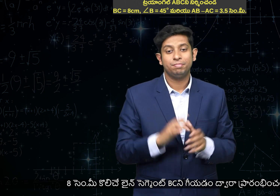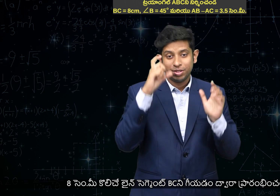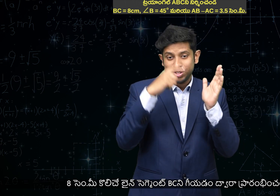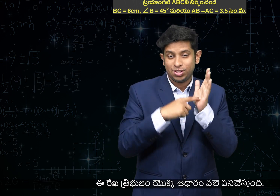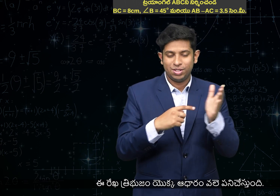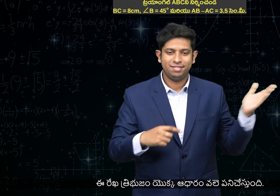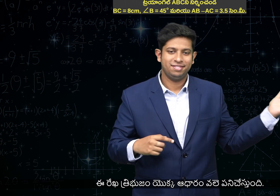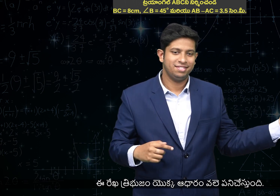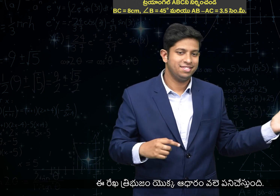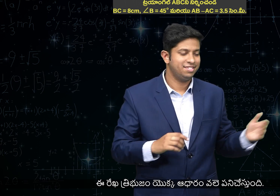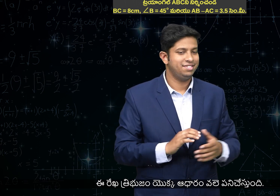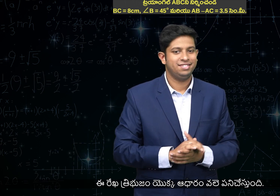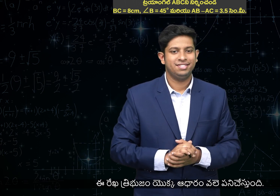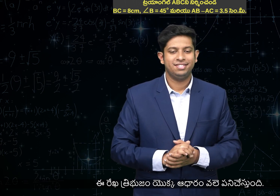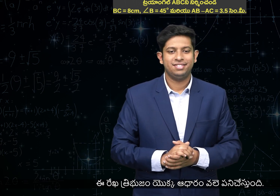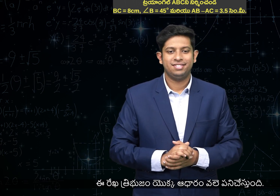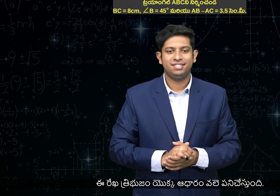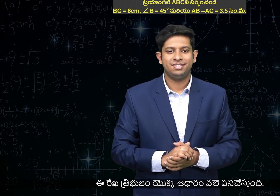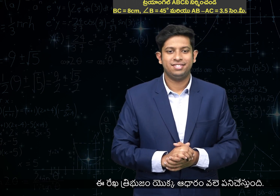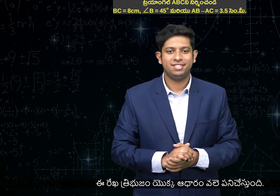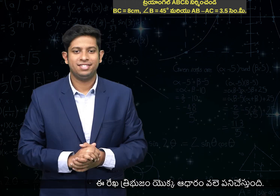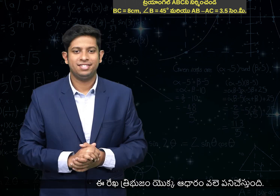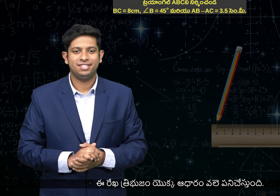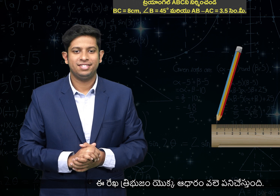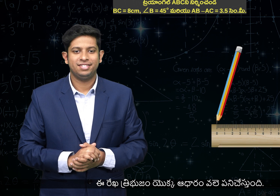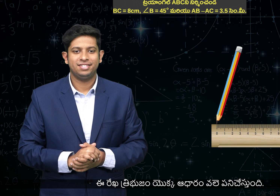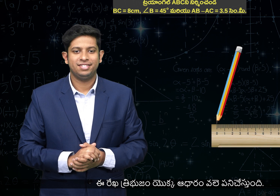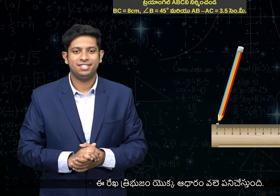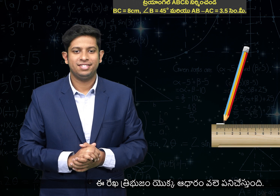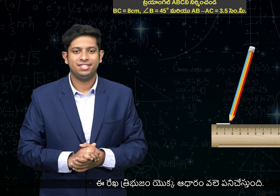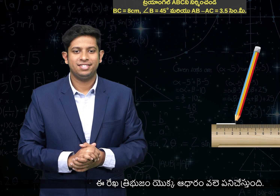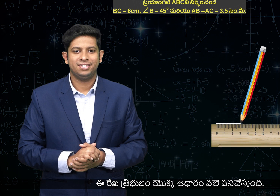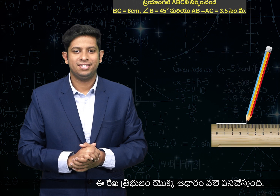ప్రారంభించండి. ఈ రేఖ త్రిభుజం యొక్క ఆధారం వలె పనిచేస్తుంది.